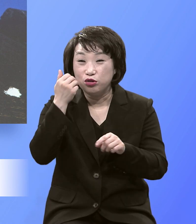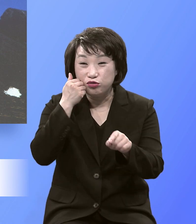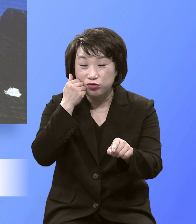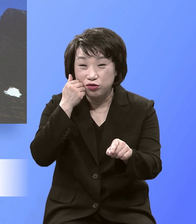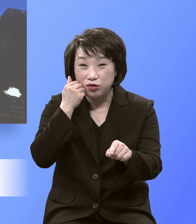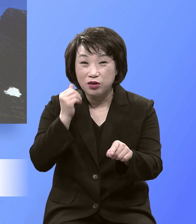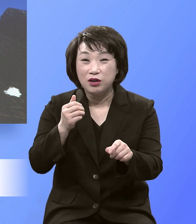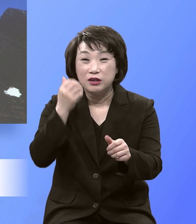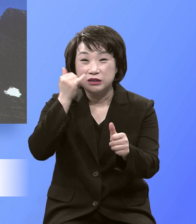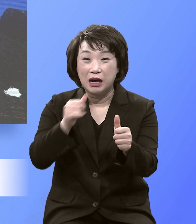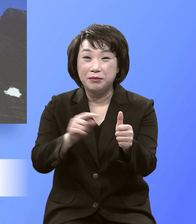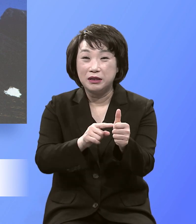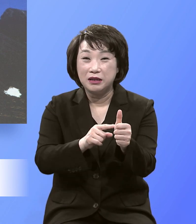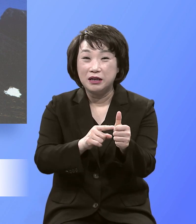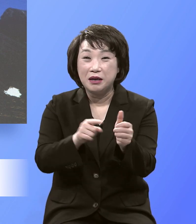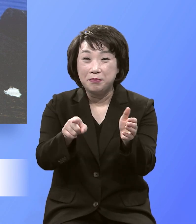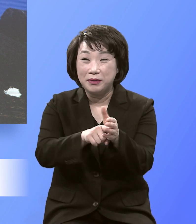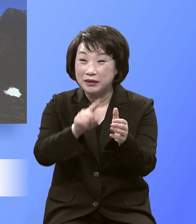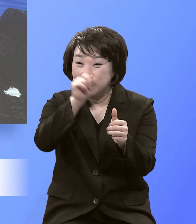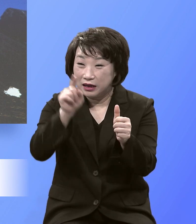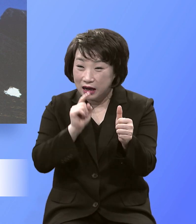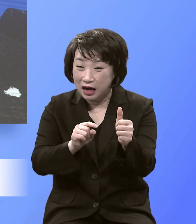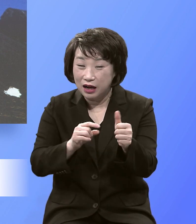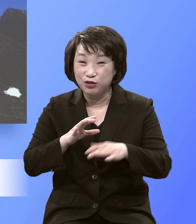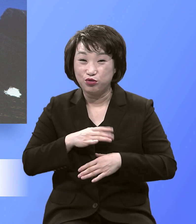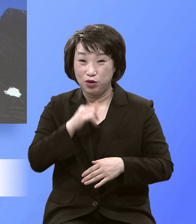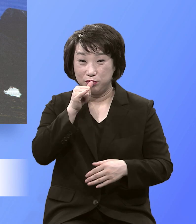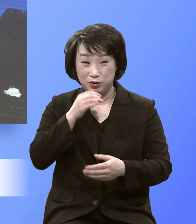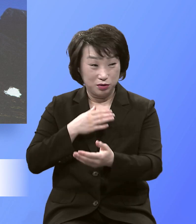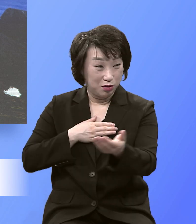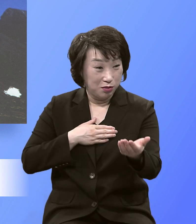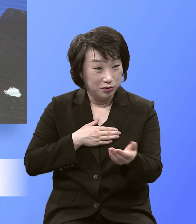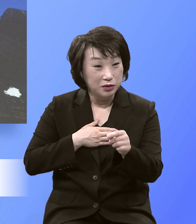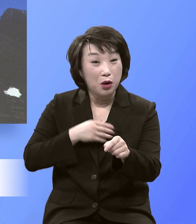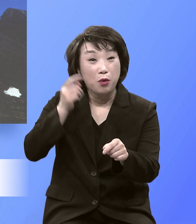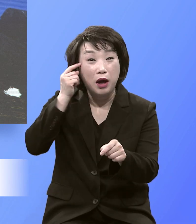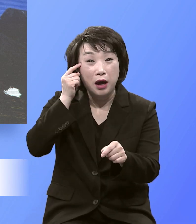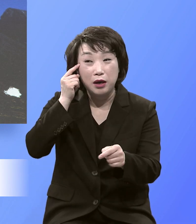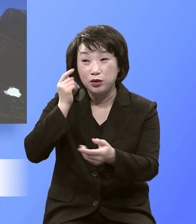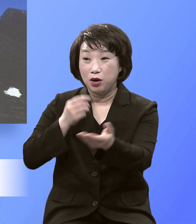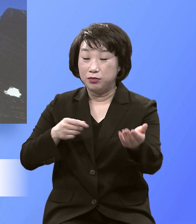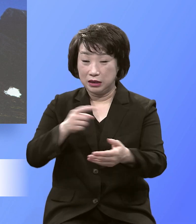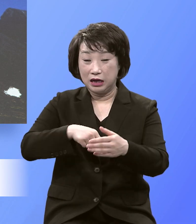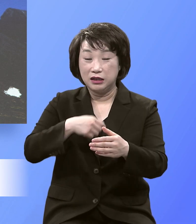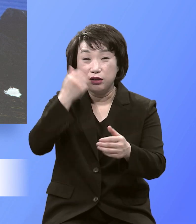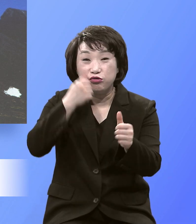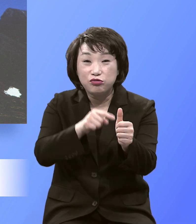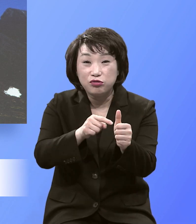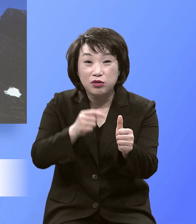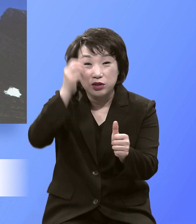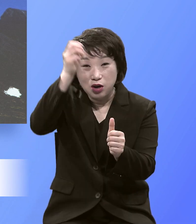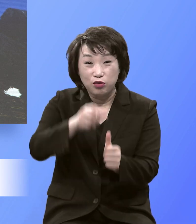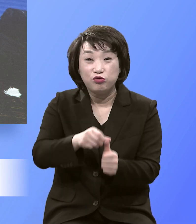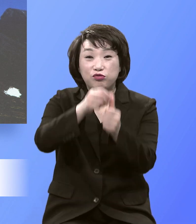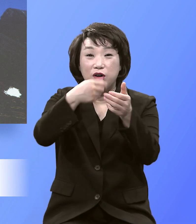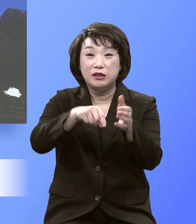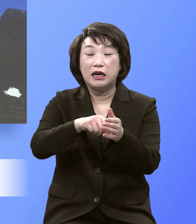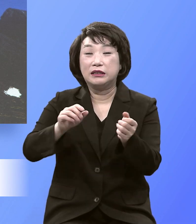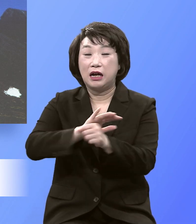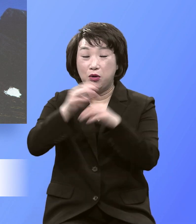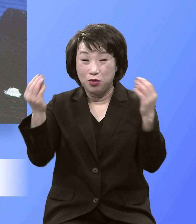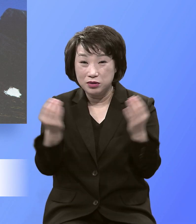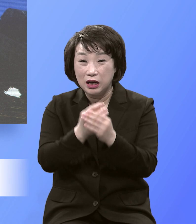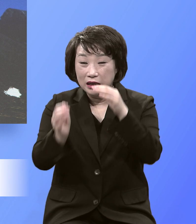사람이 받아들이겠나 두렵고 이게 왜 그러냐면 여러분 속에 그 사람을 살리고자 하는 온전한